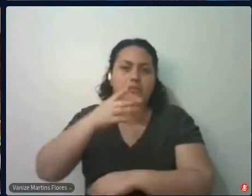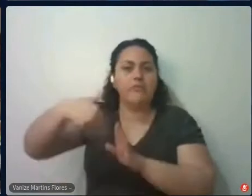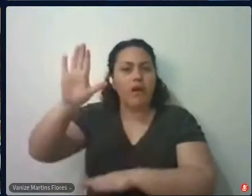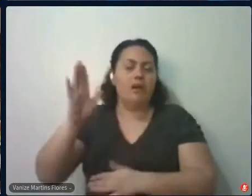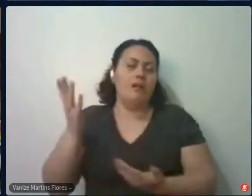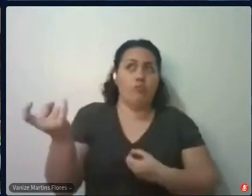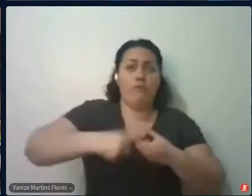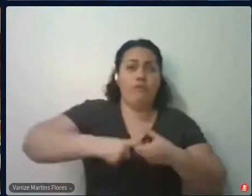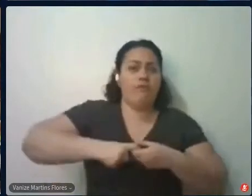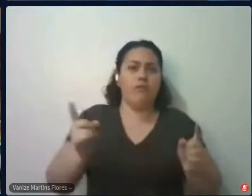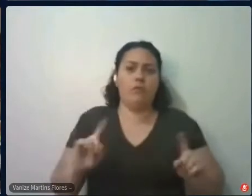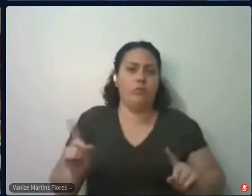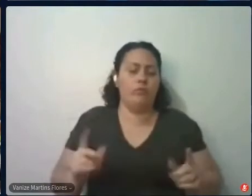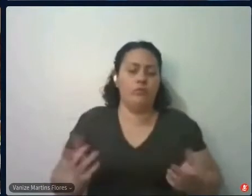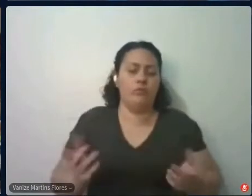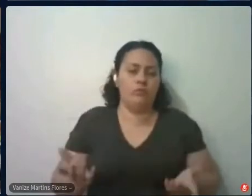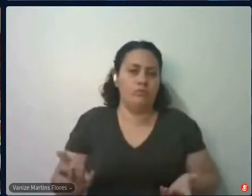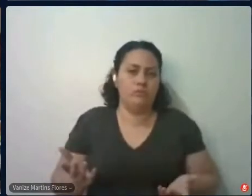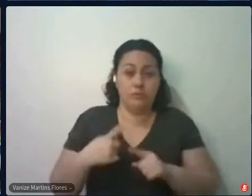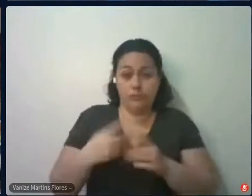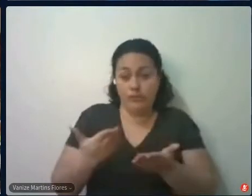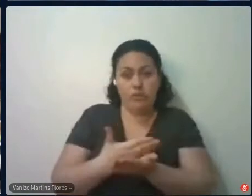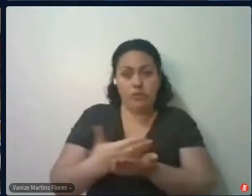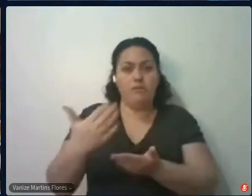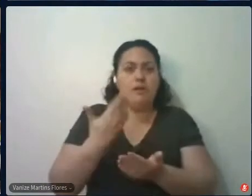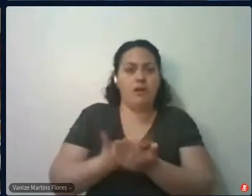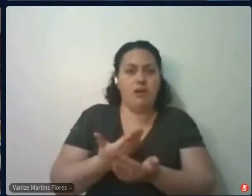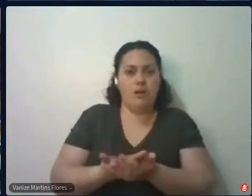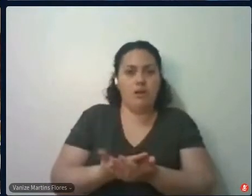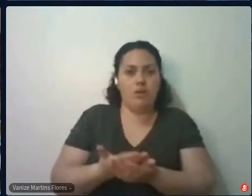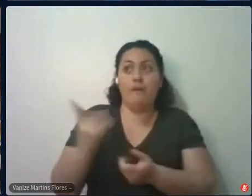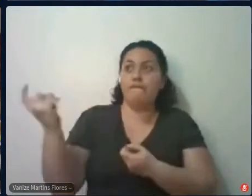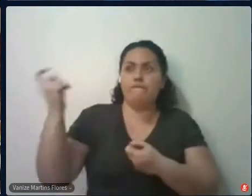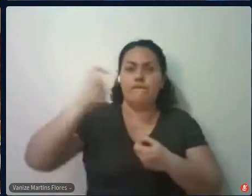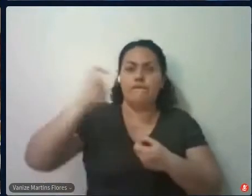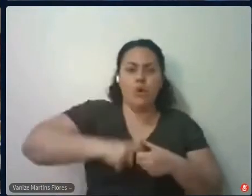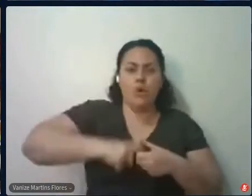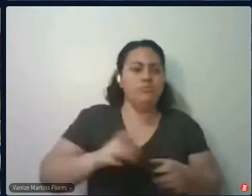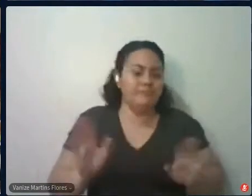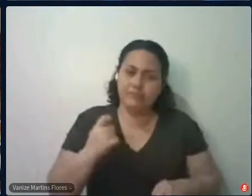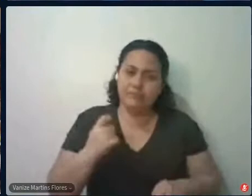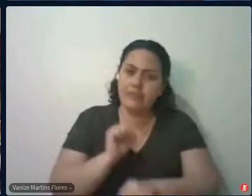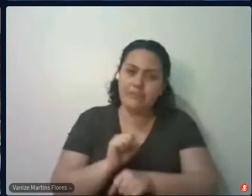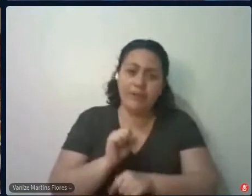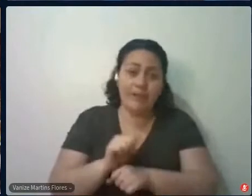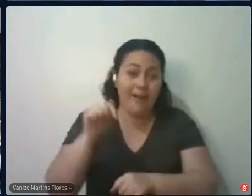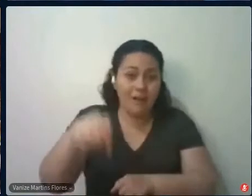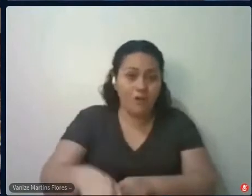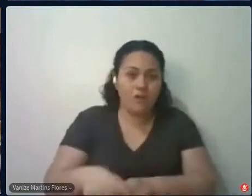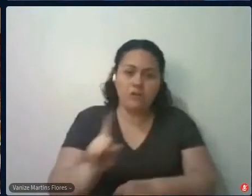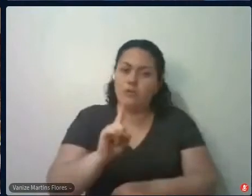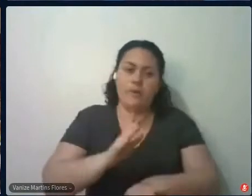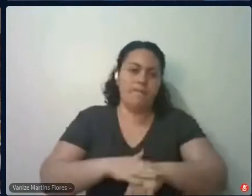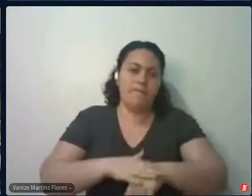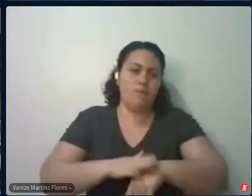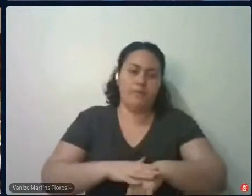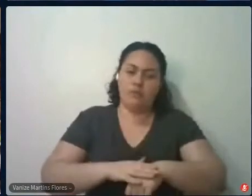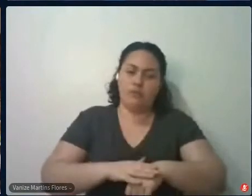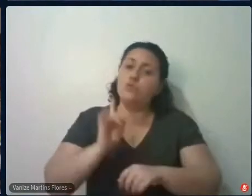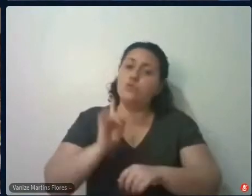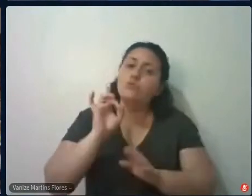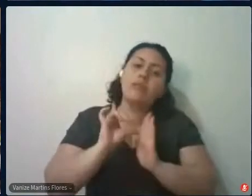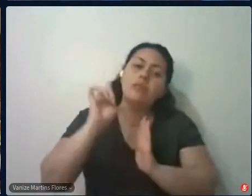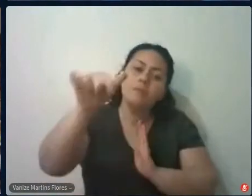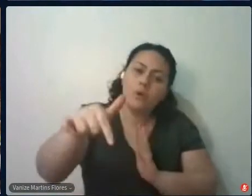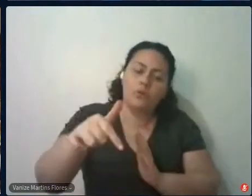porque vão começar as aulas, então essa não é uma opção viável para agora, isso é só para depois, para quando forem liberadas as